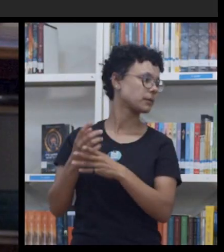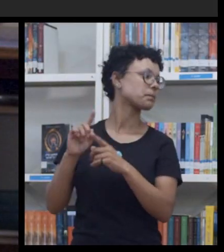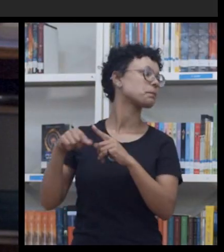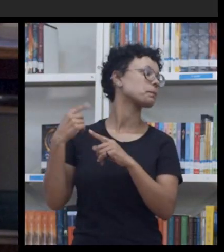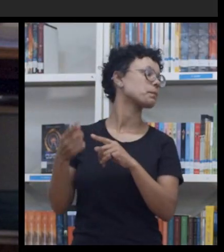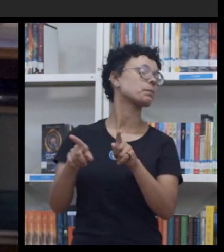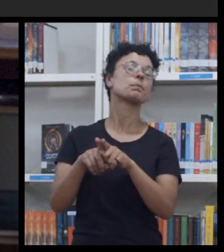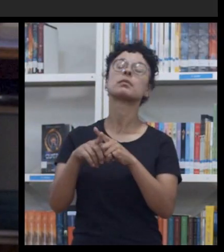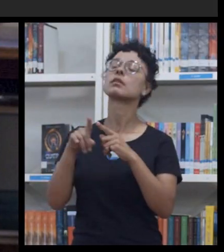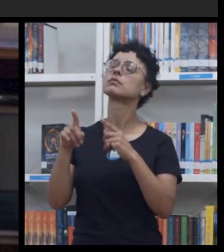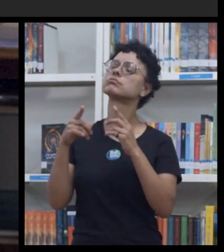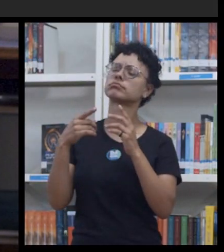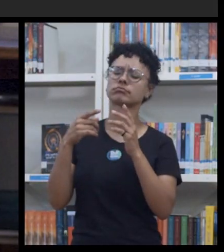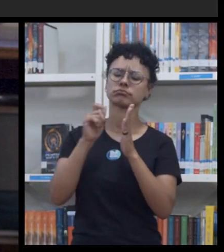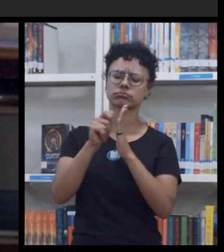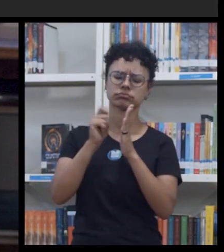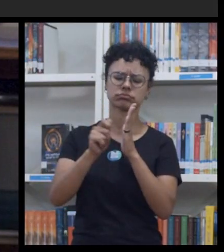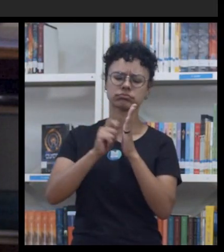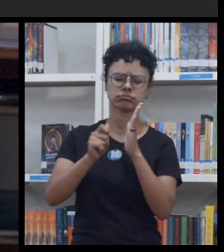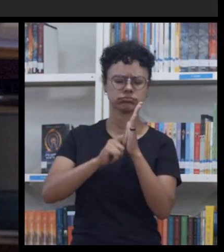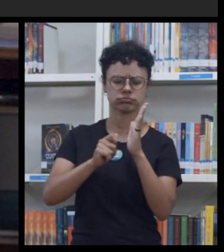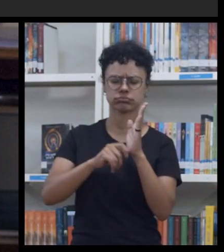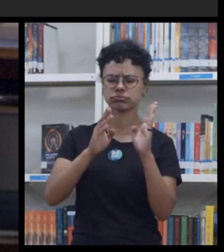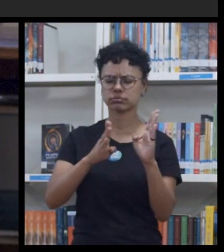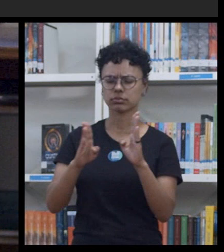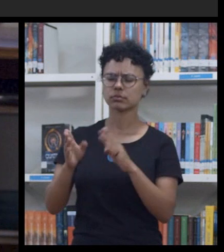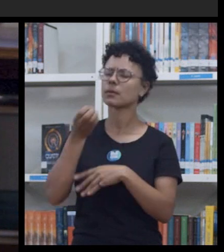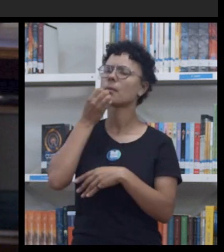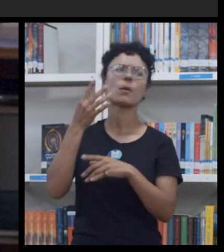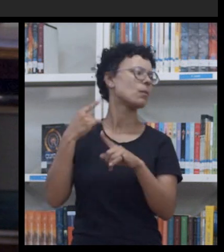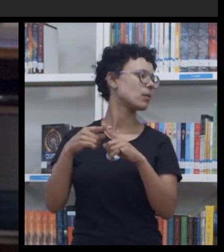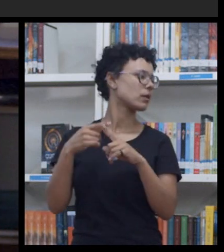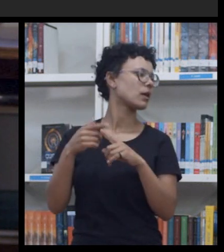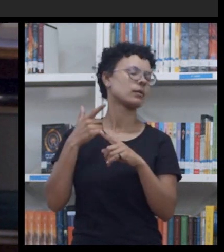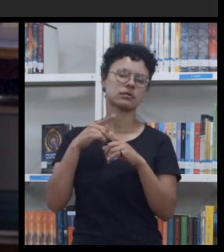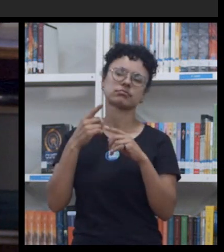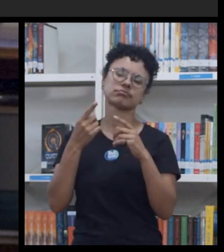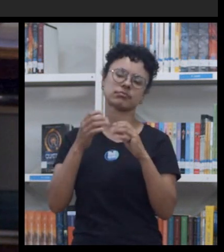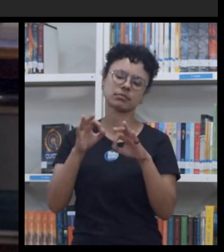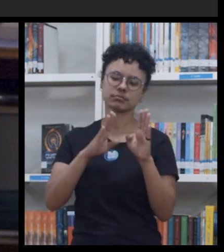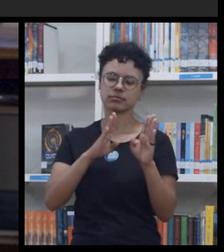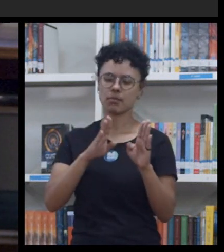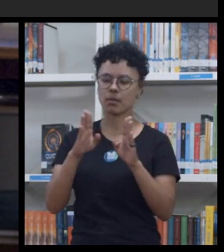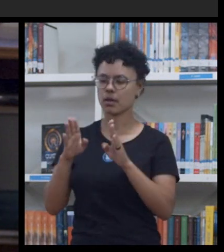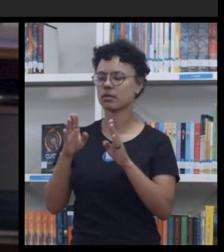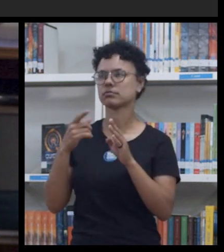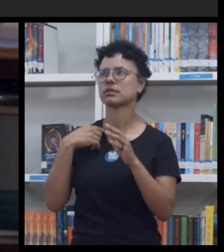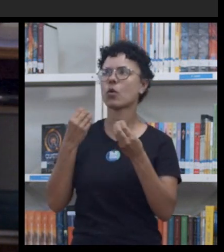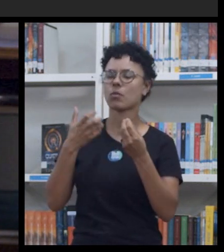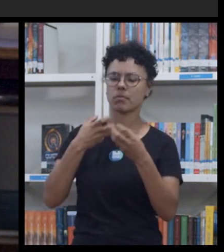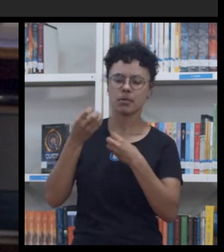Depois, quais são os benefícios que a gente tem com essa organização? A própria organização, daquilo que você está